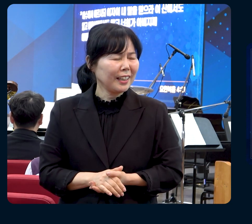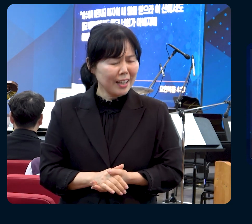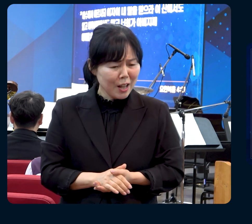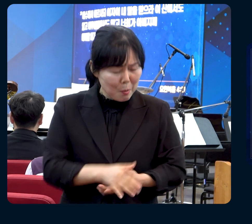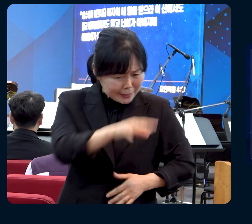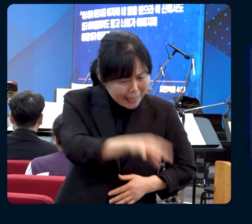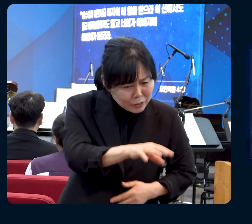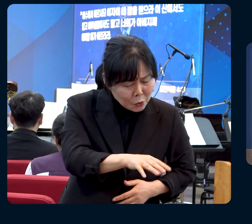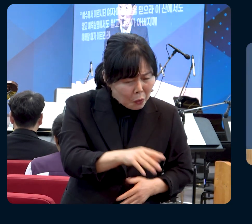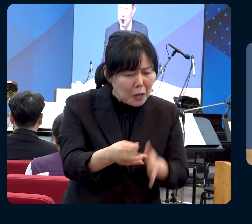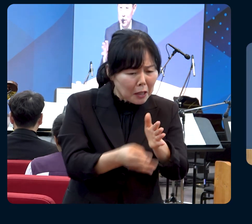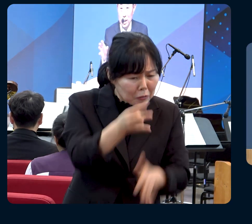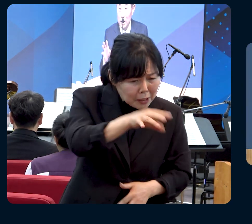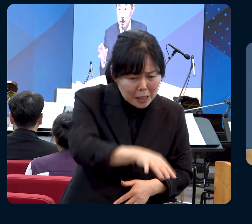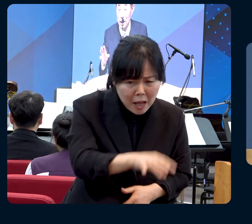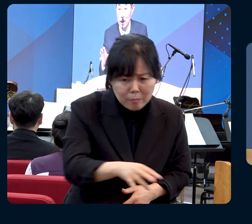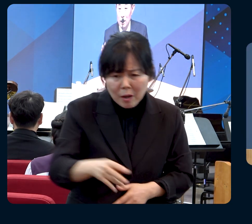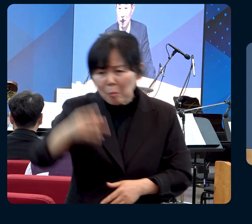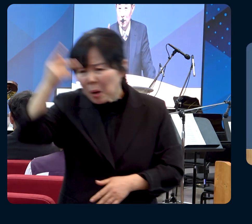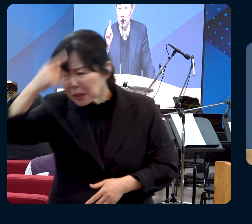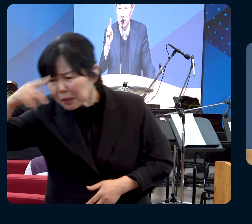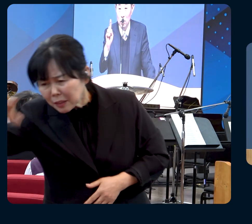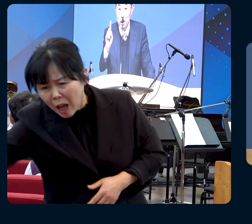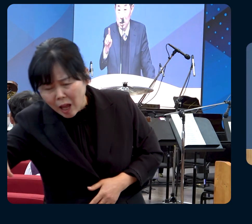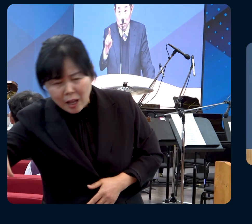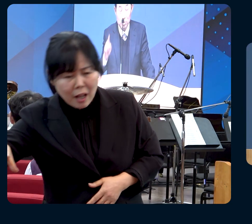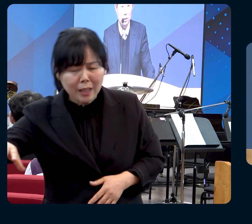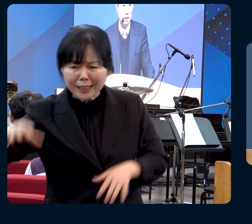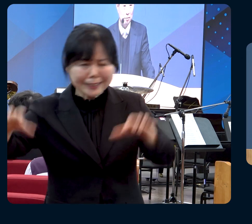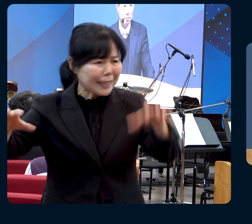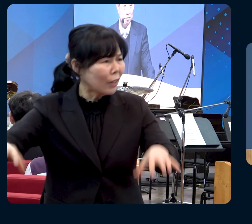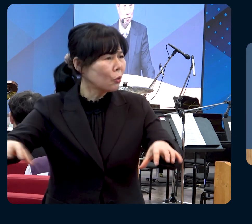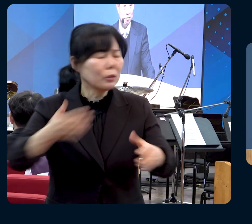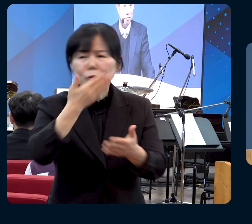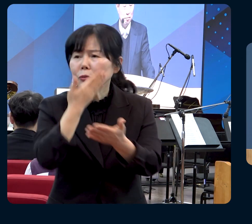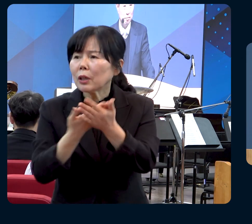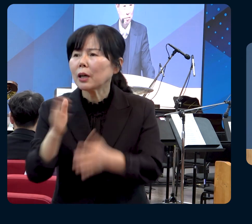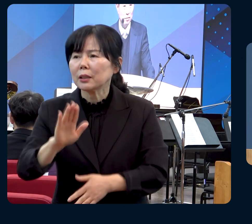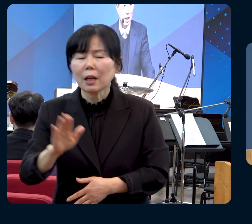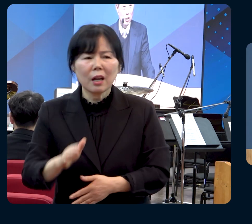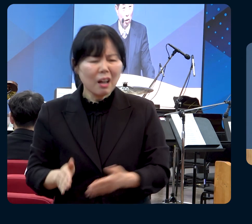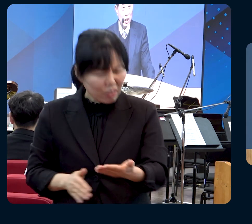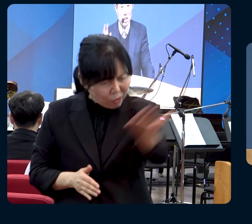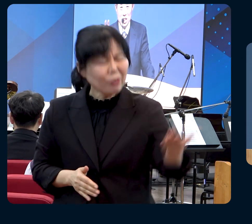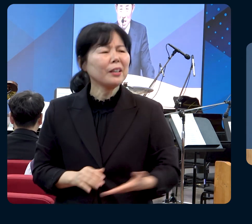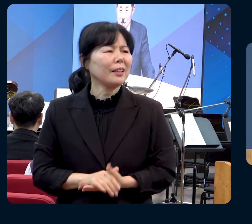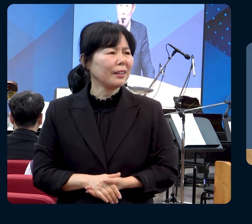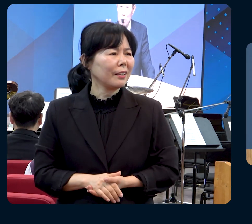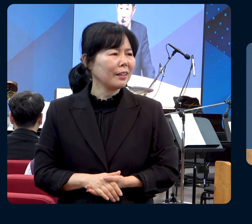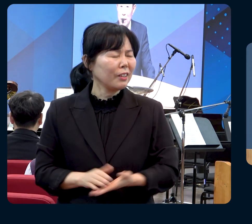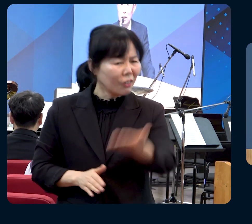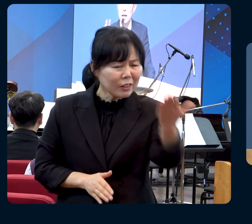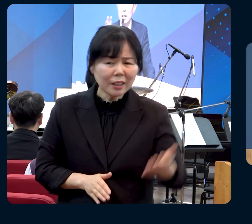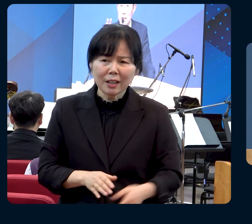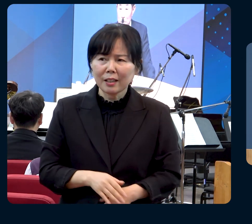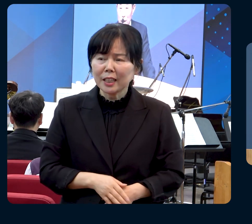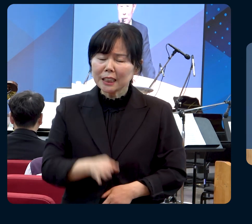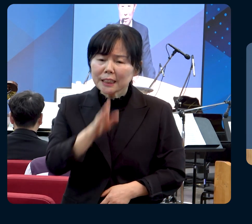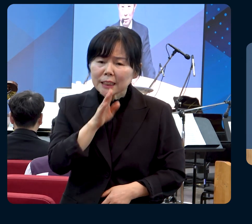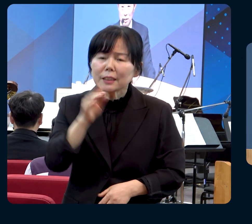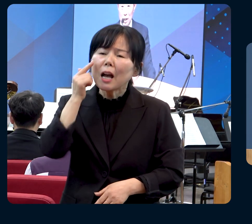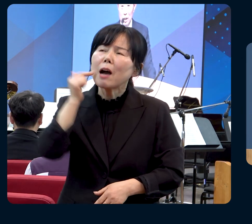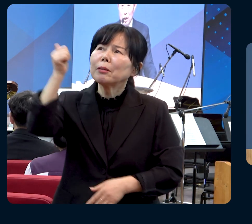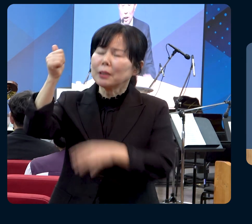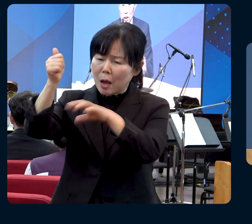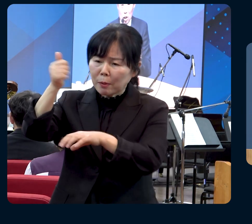예루살렘이냐 그리심산이냐 그게 아니라 너희는 어떠냐, 너희가 진짜 아버지한테